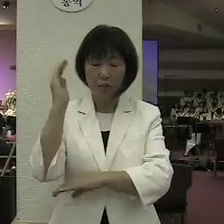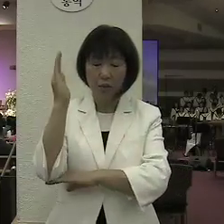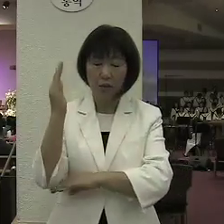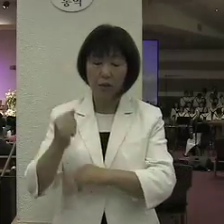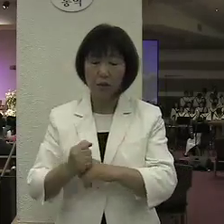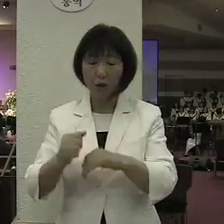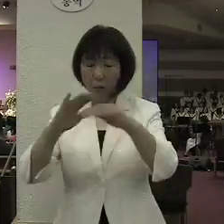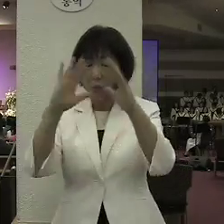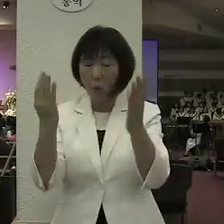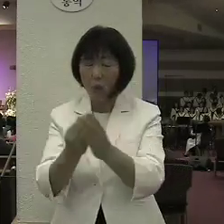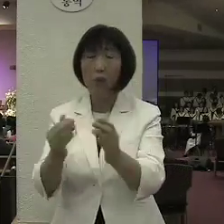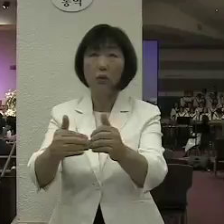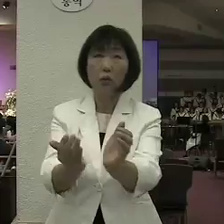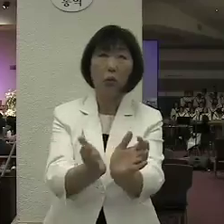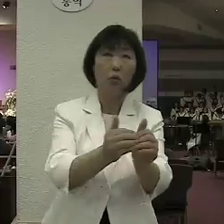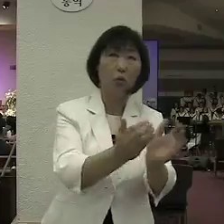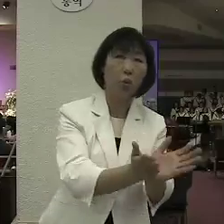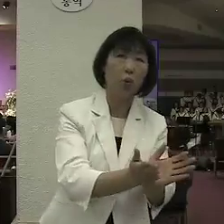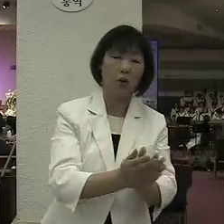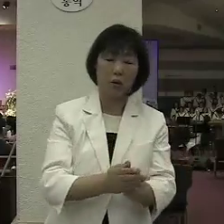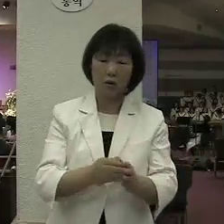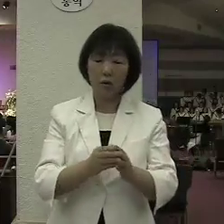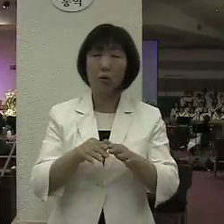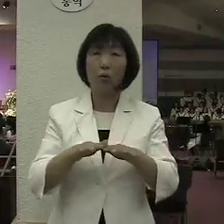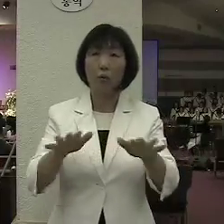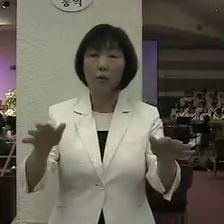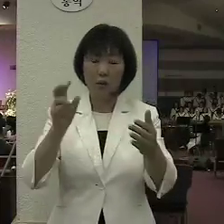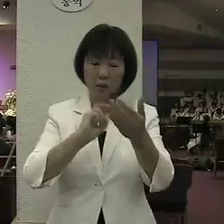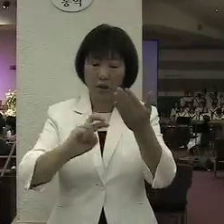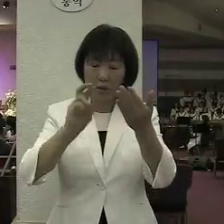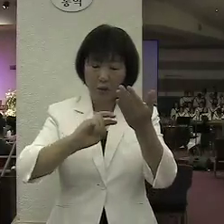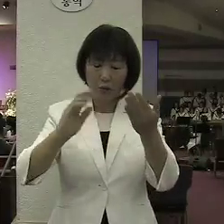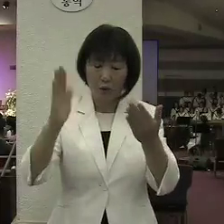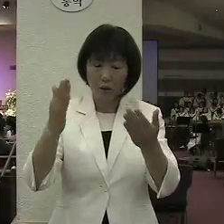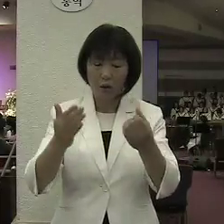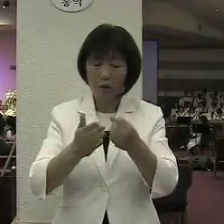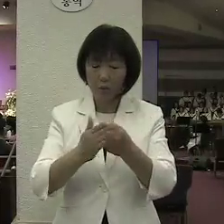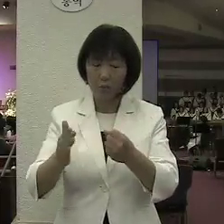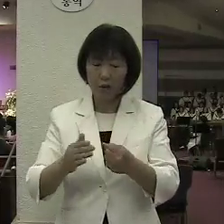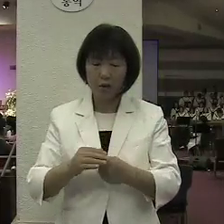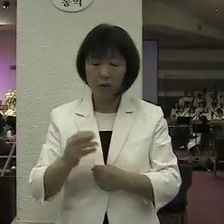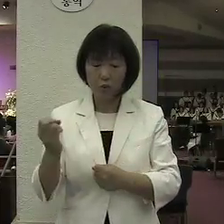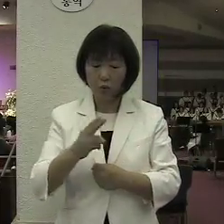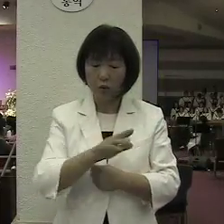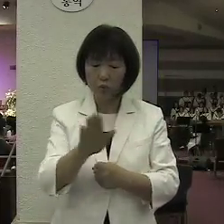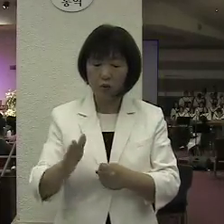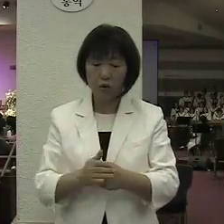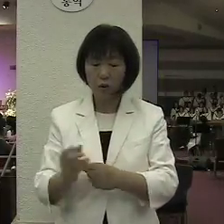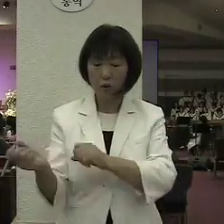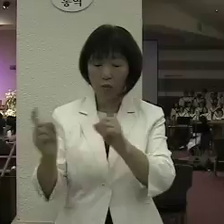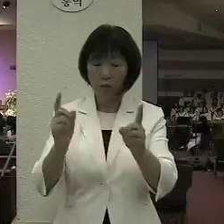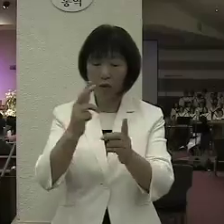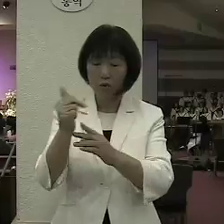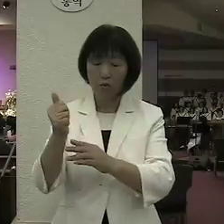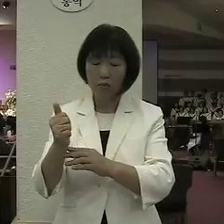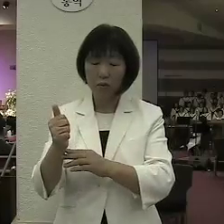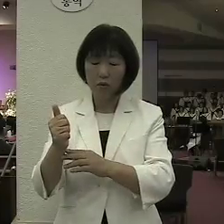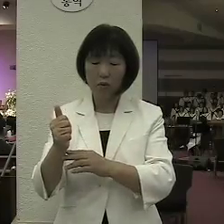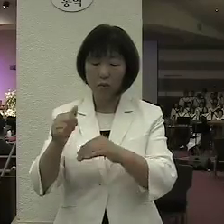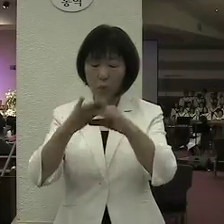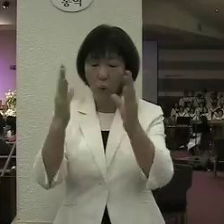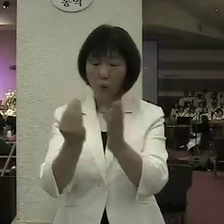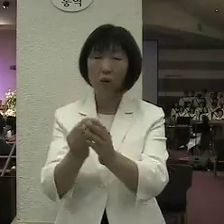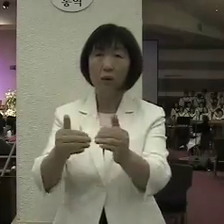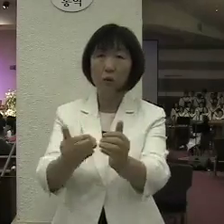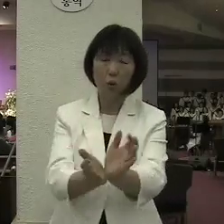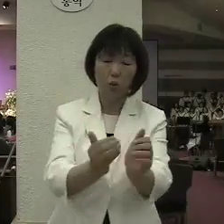위해 죽으셨는가? 온 누리를 위하여, 온 누리 가운데 구원받을 백성들을 위해 죽으신 것이고 예수님이 누구를 위해 부활하신 것인가?